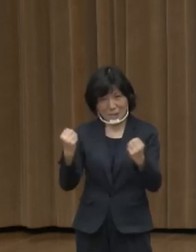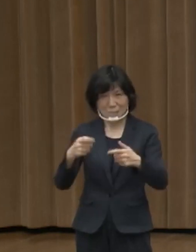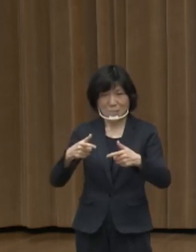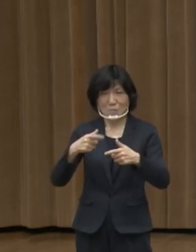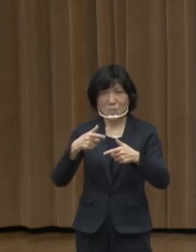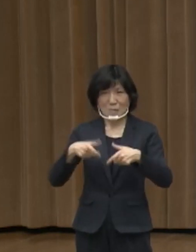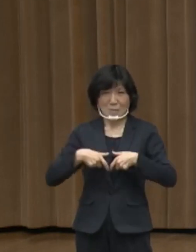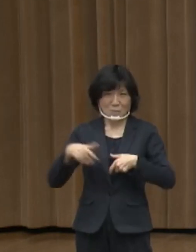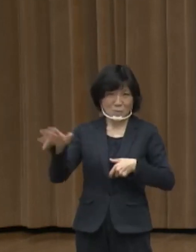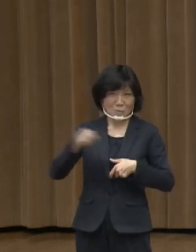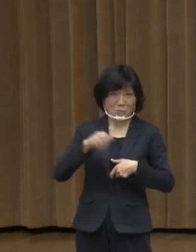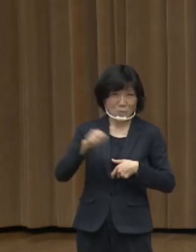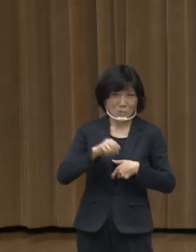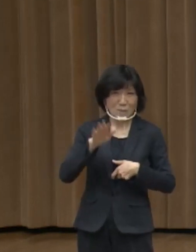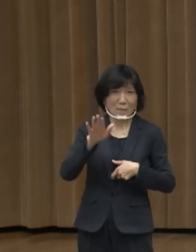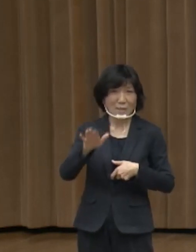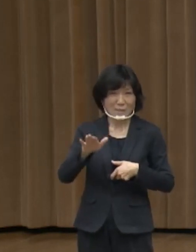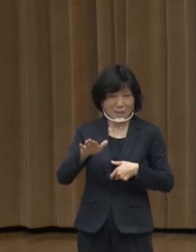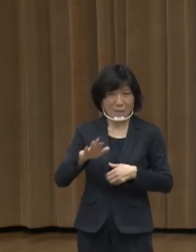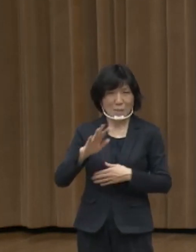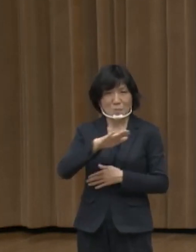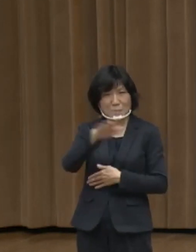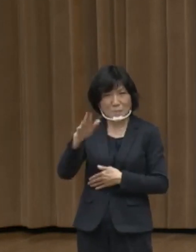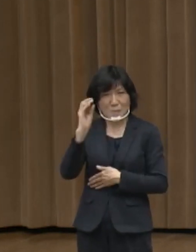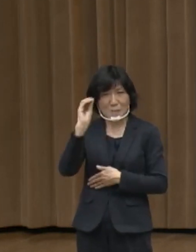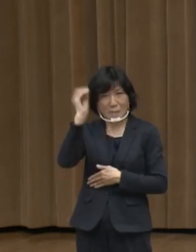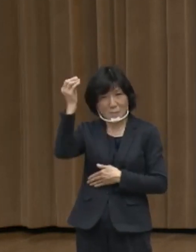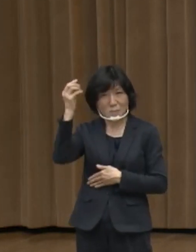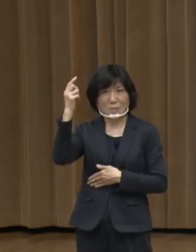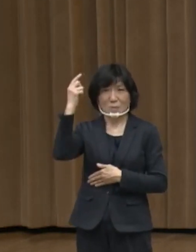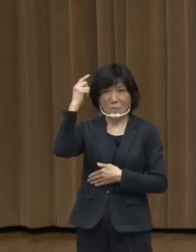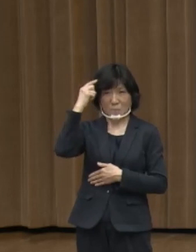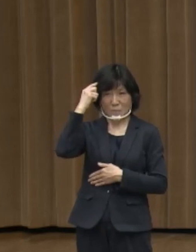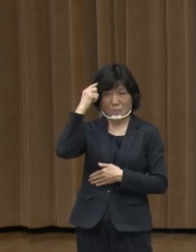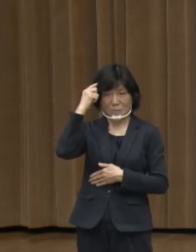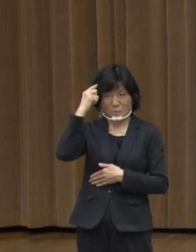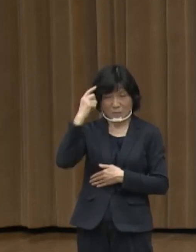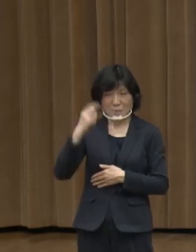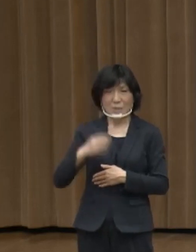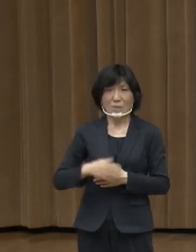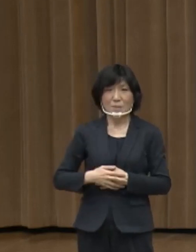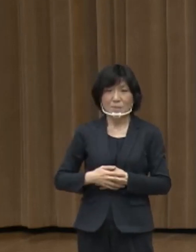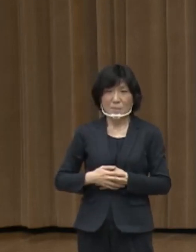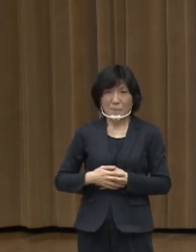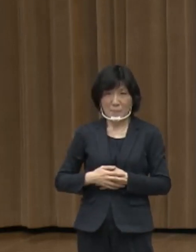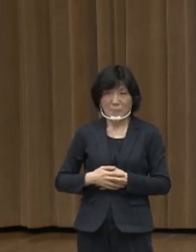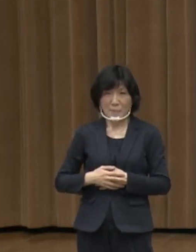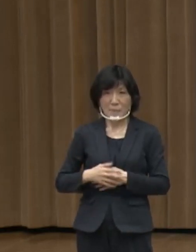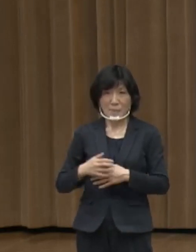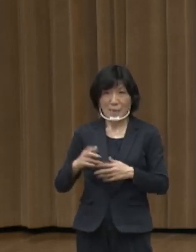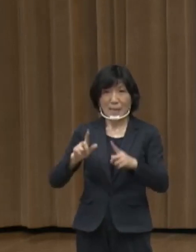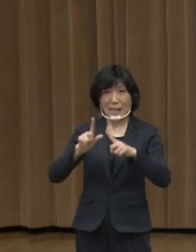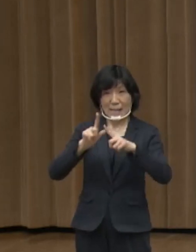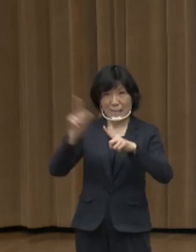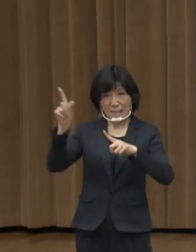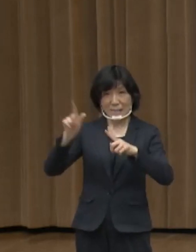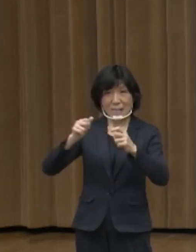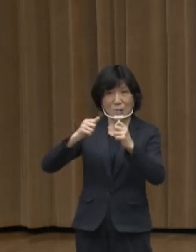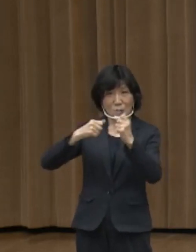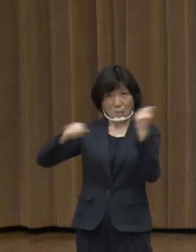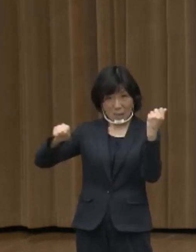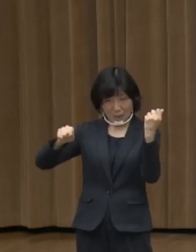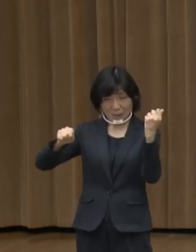勇気と希望、感動を与えていただいた。そして3つ目には、この年度大河ドラマで、昨年